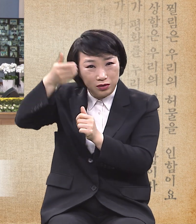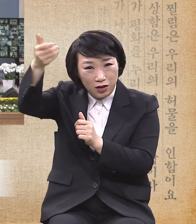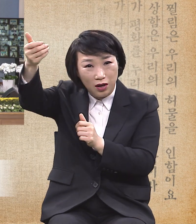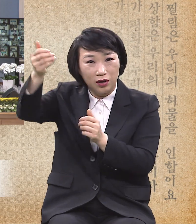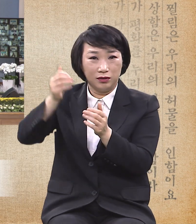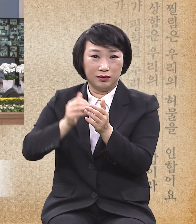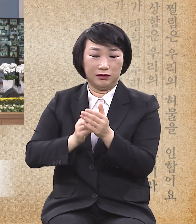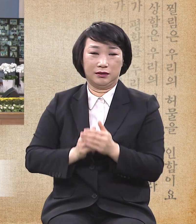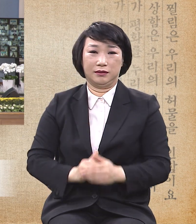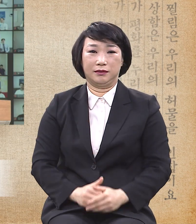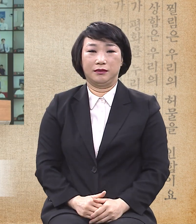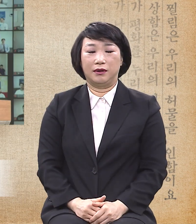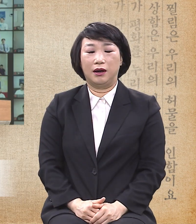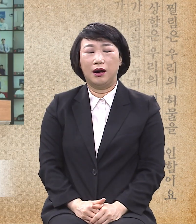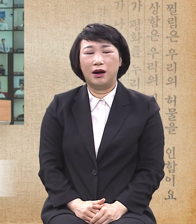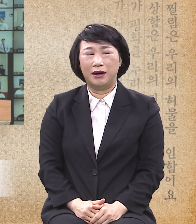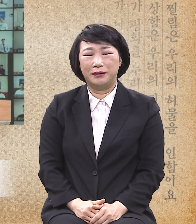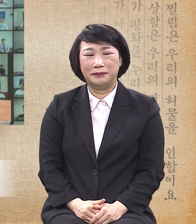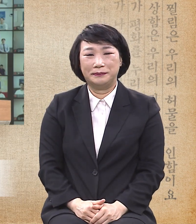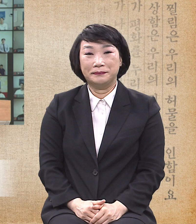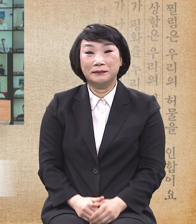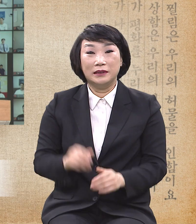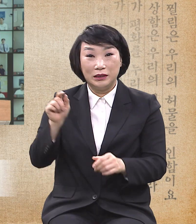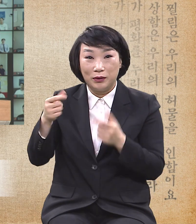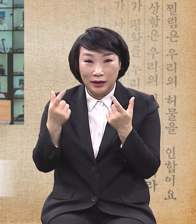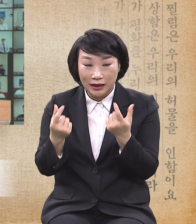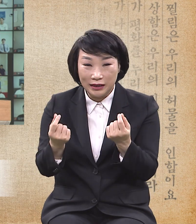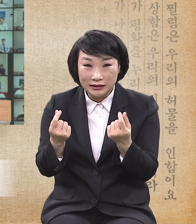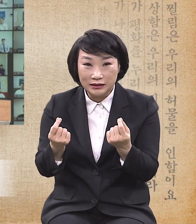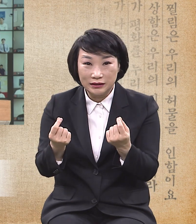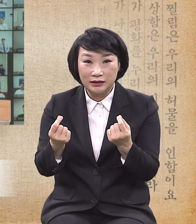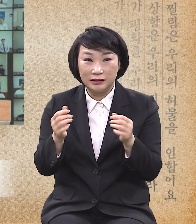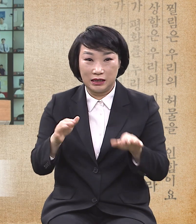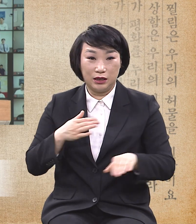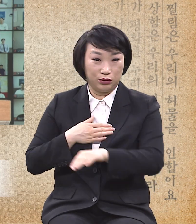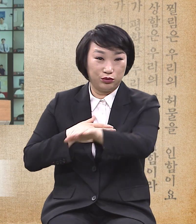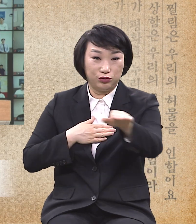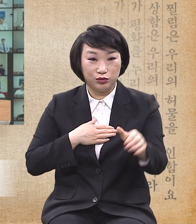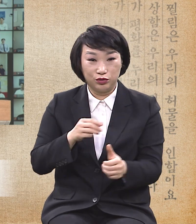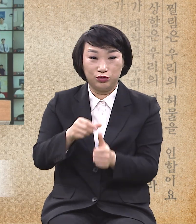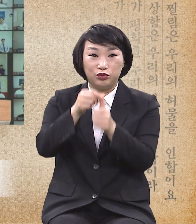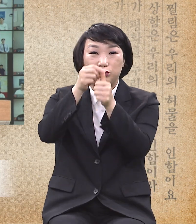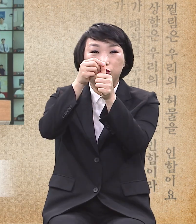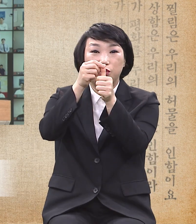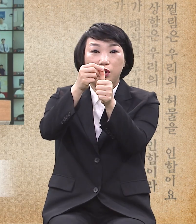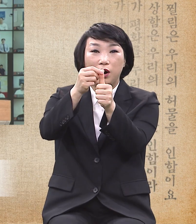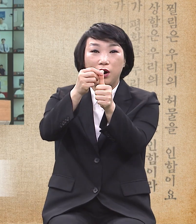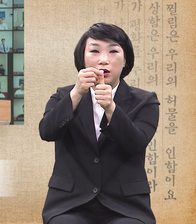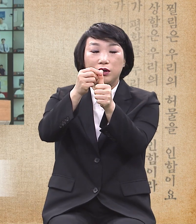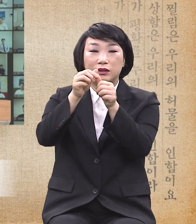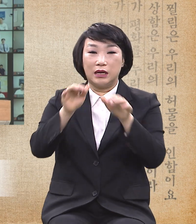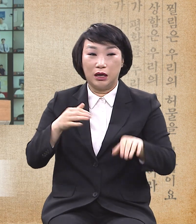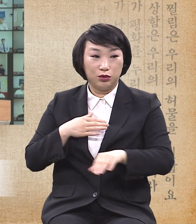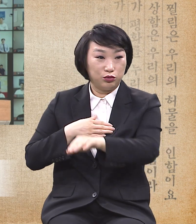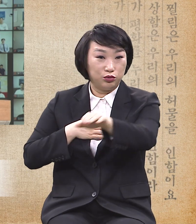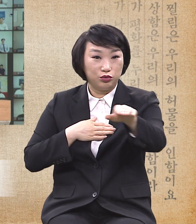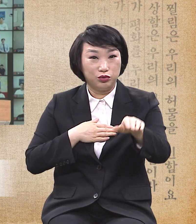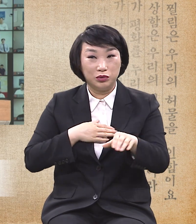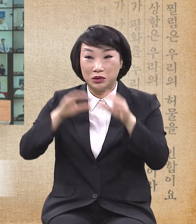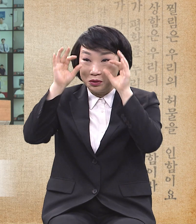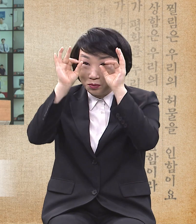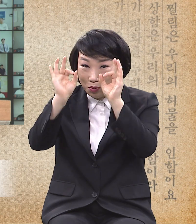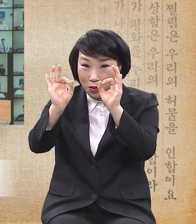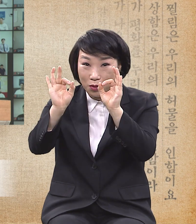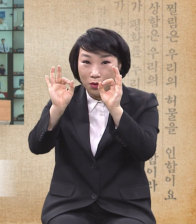돌아가시니라. 자, 이렇게 우리를 구원한 것을 우리는